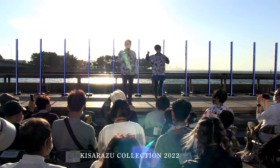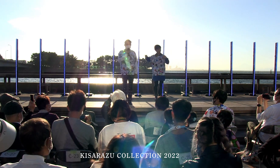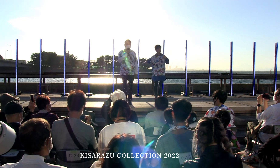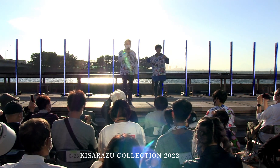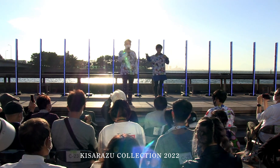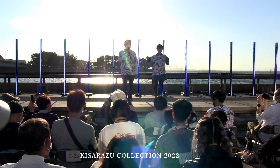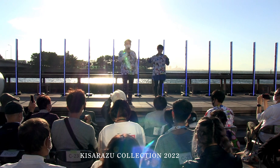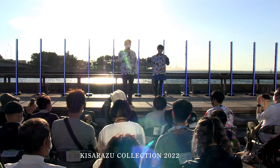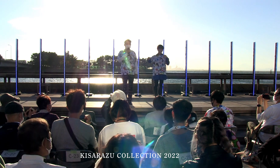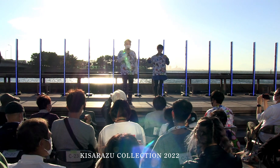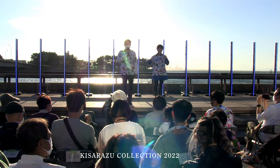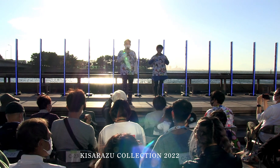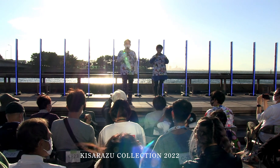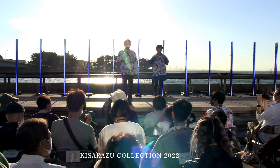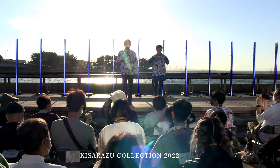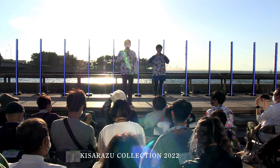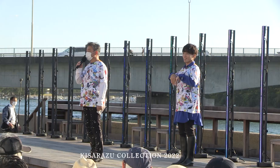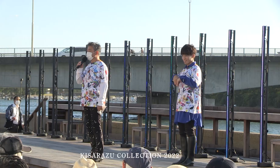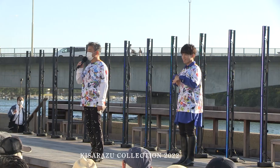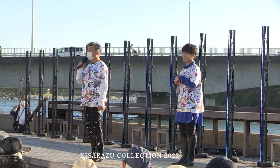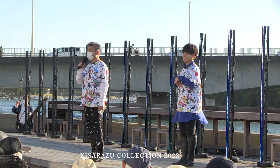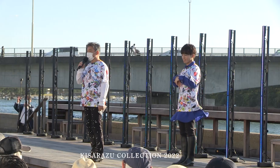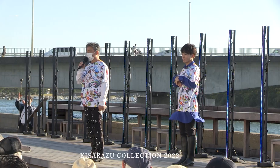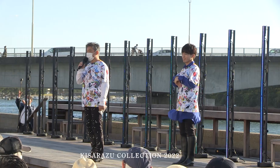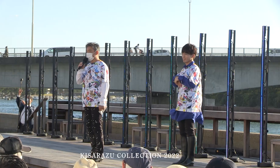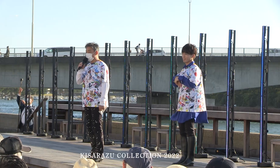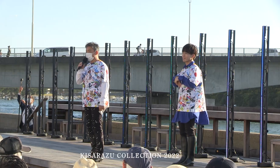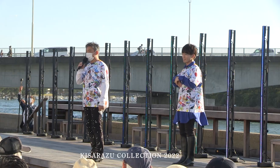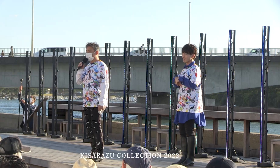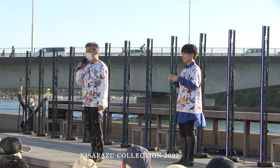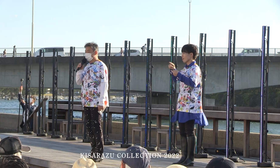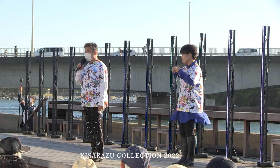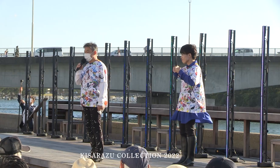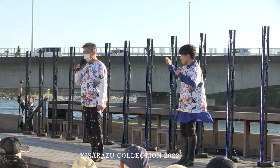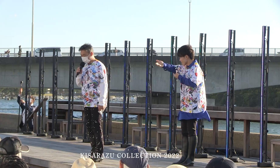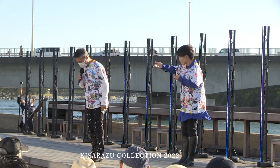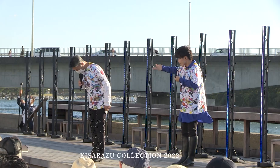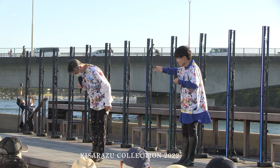していただいているんですけれども、見えていますでしょうか。